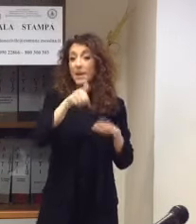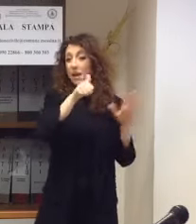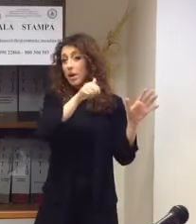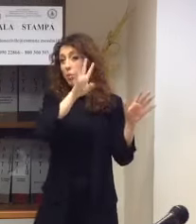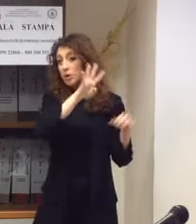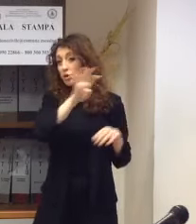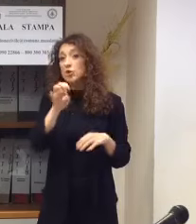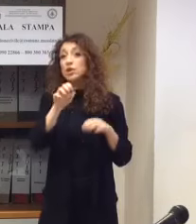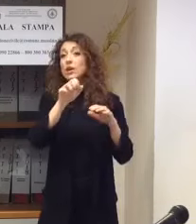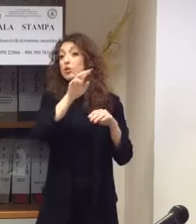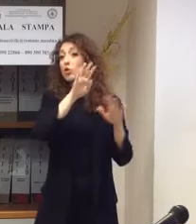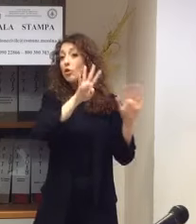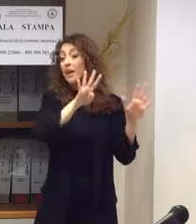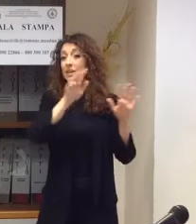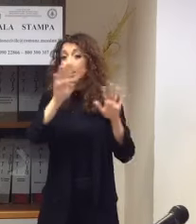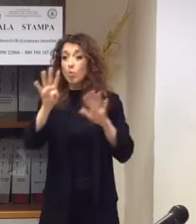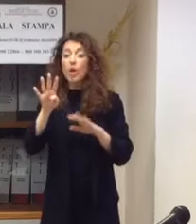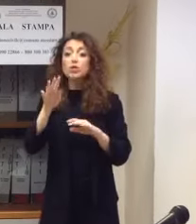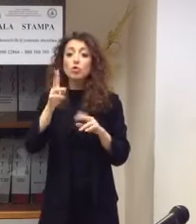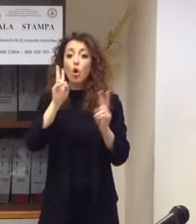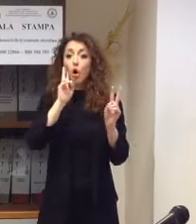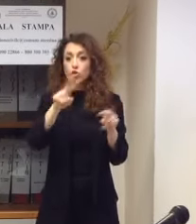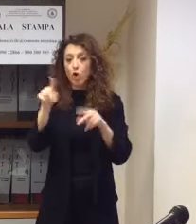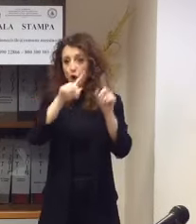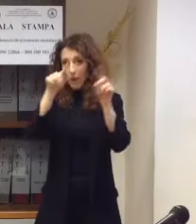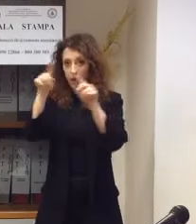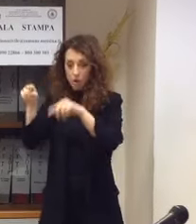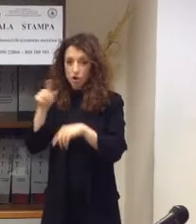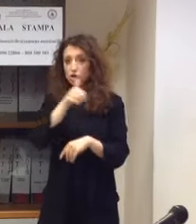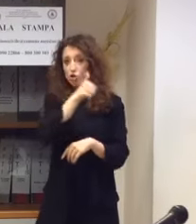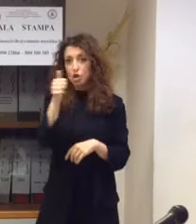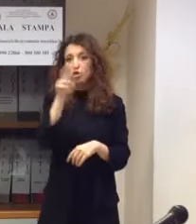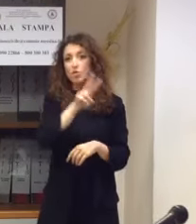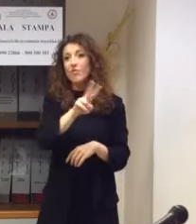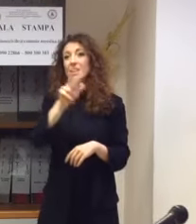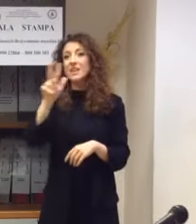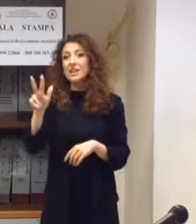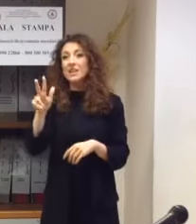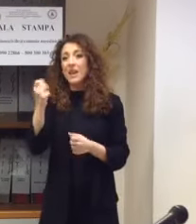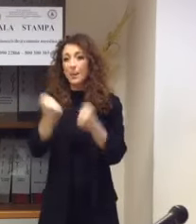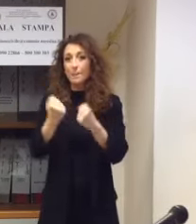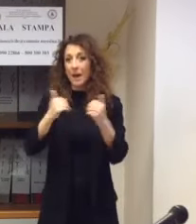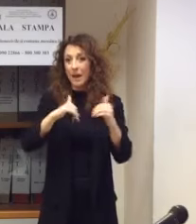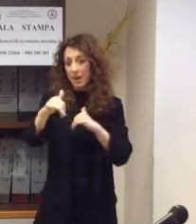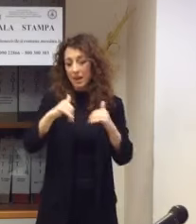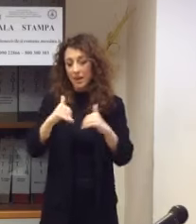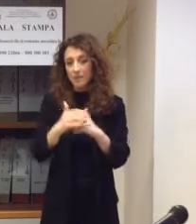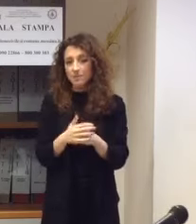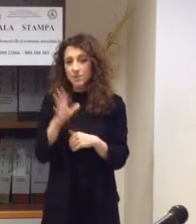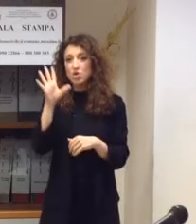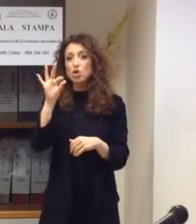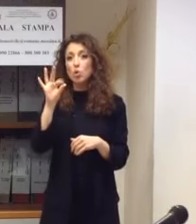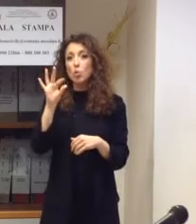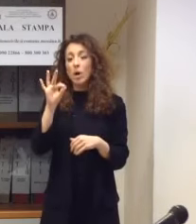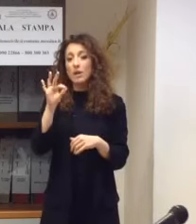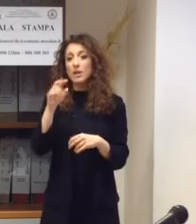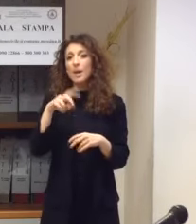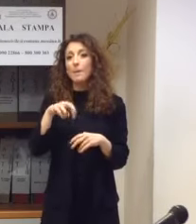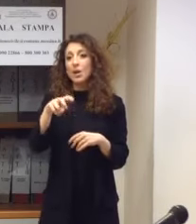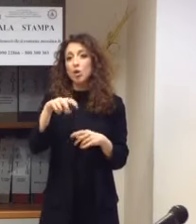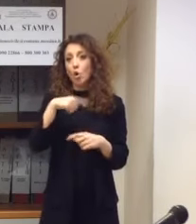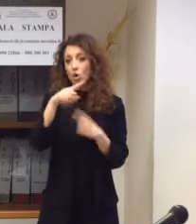1.494 controlli di attività commerciali, 123 controlli sui veicoli, 50 controlli di